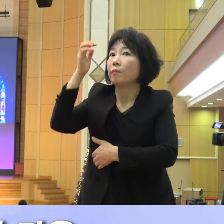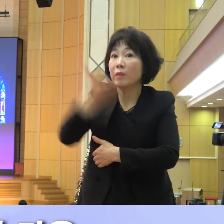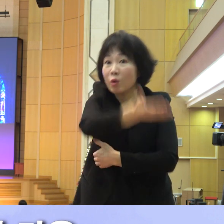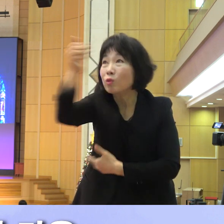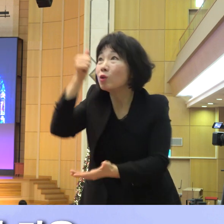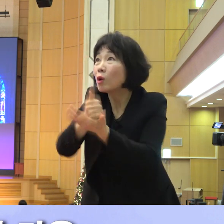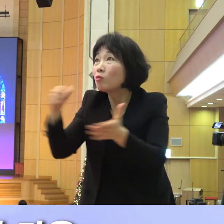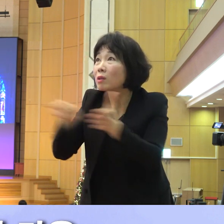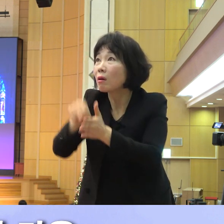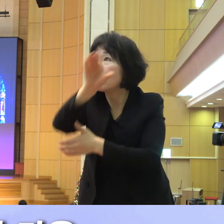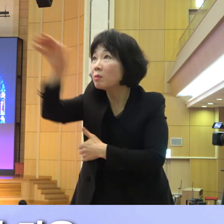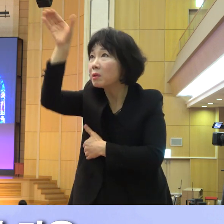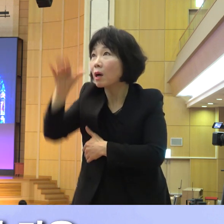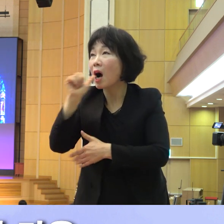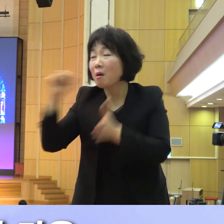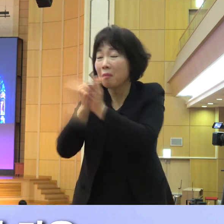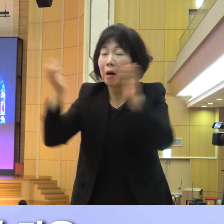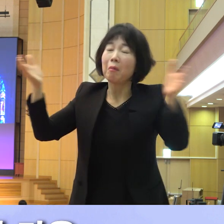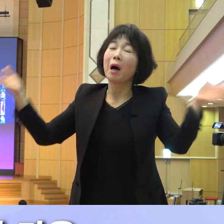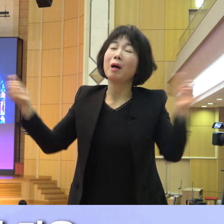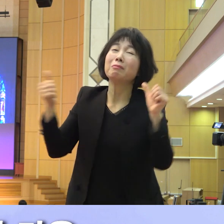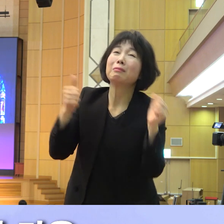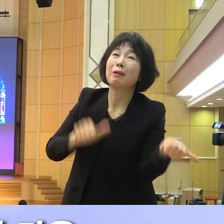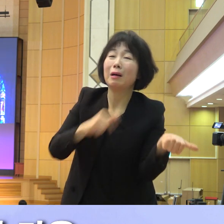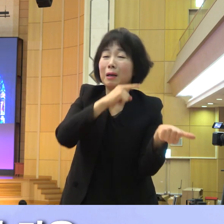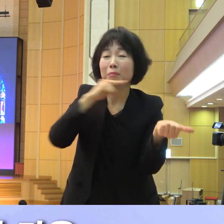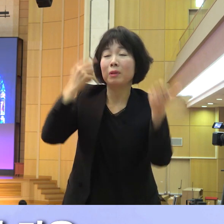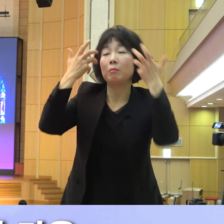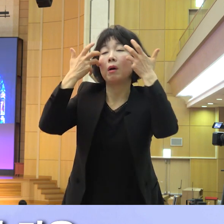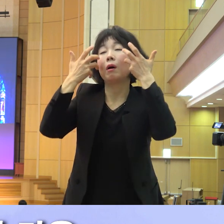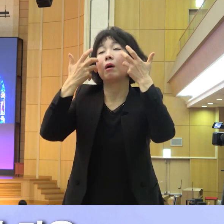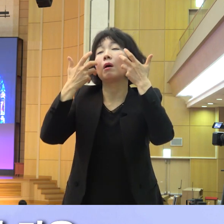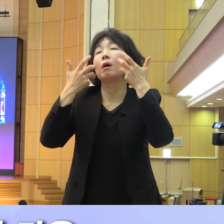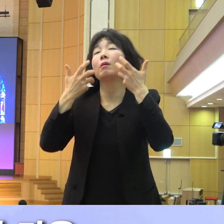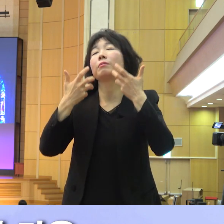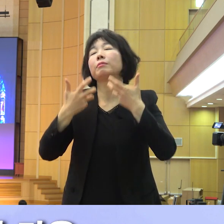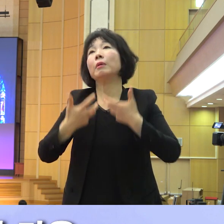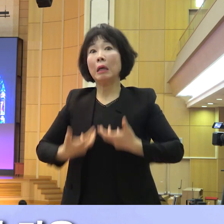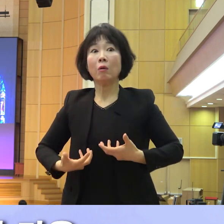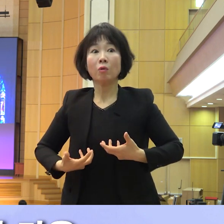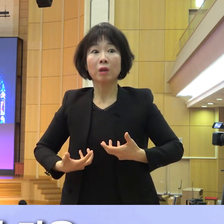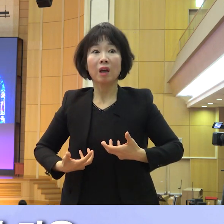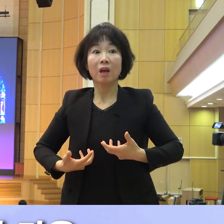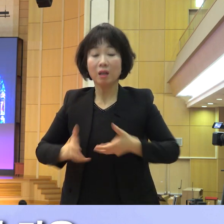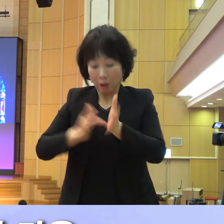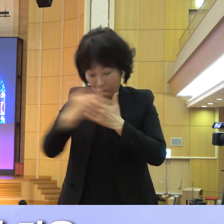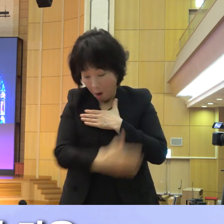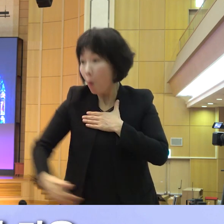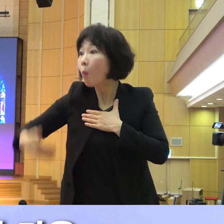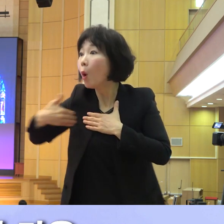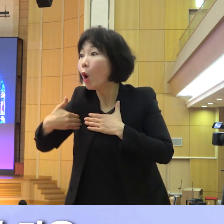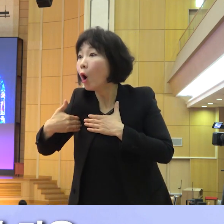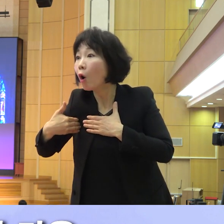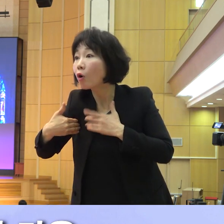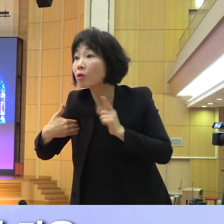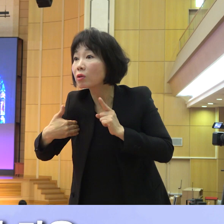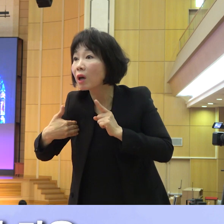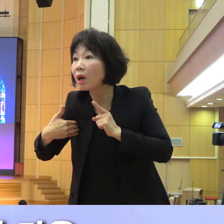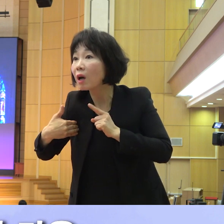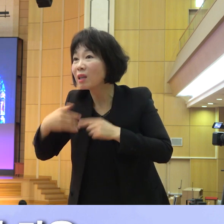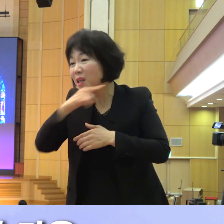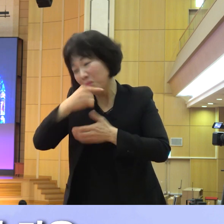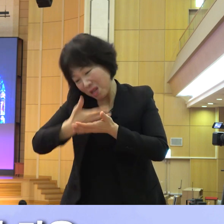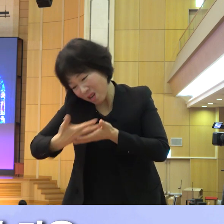그리고 죽으시고 죽은 다음에는 그 몸을 우리에게 생명의 떡으로 흘리신 보혈로